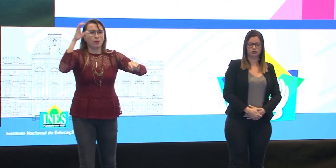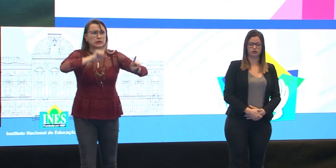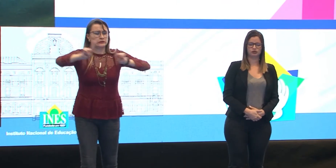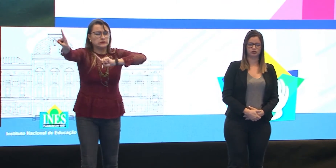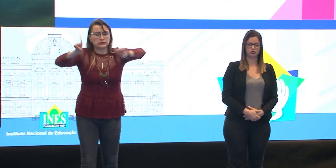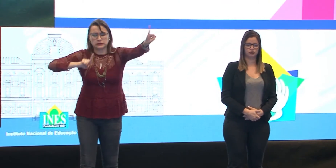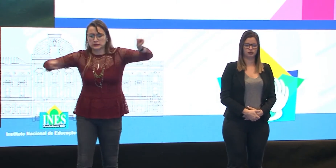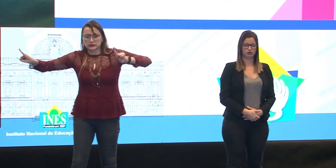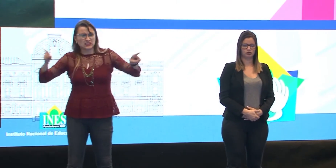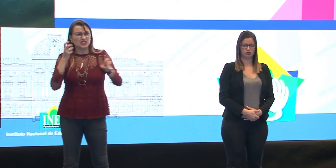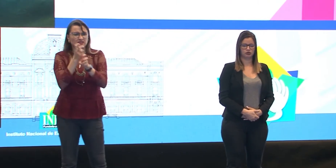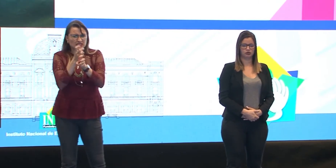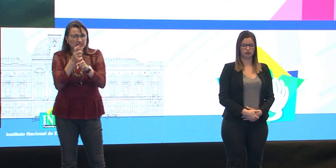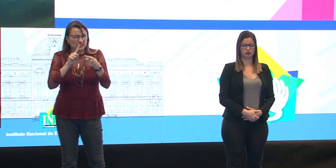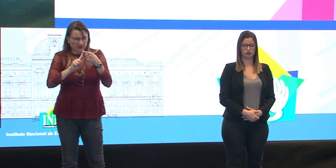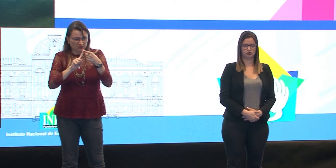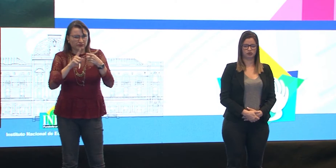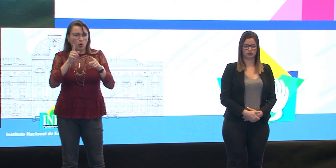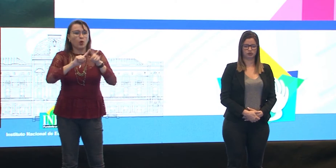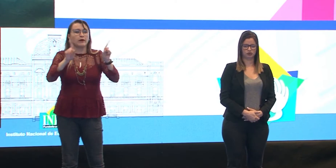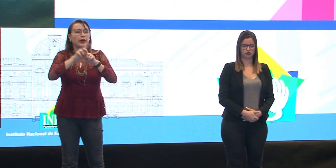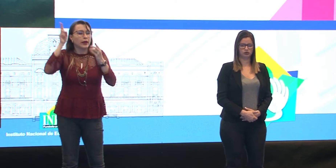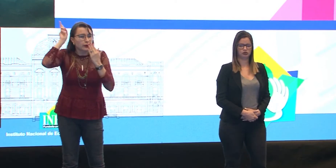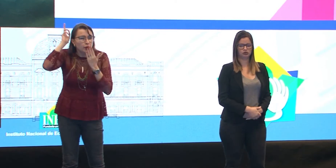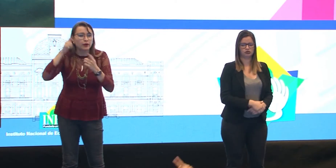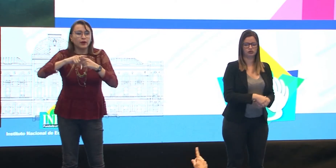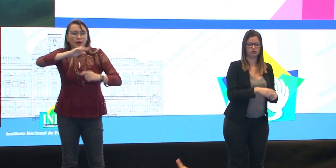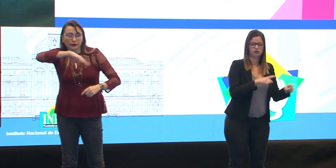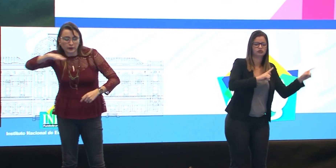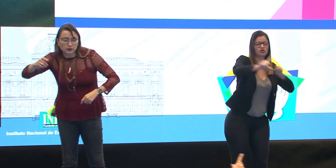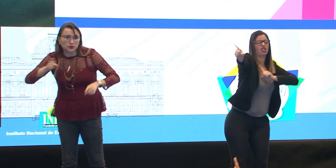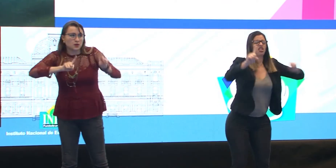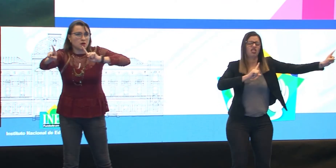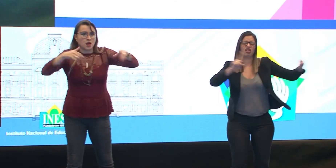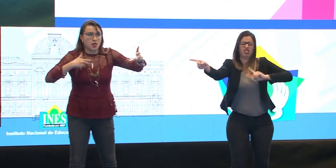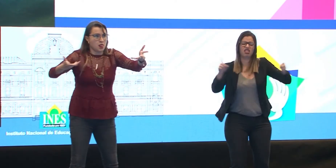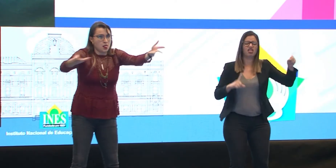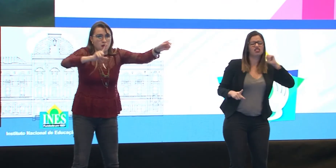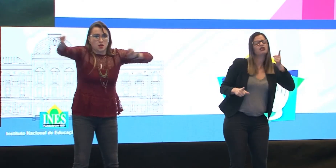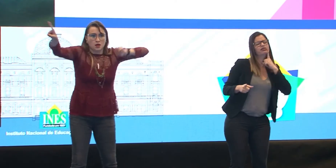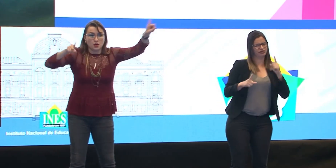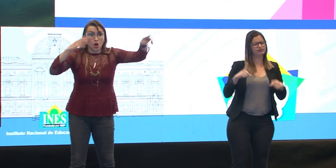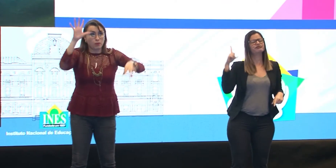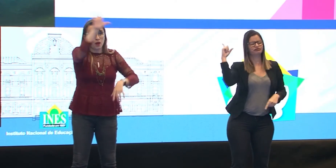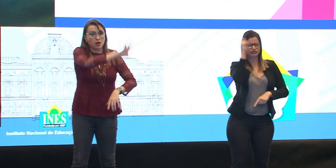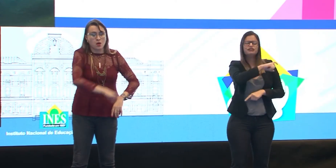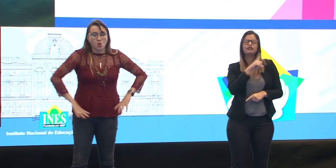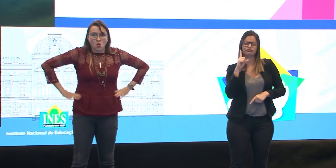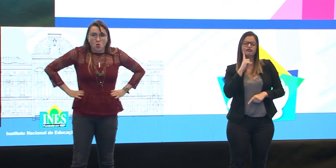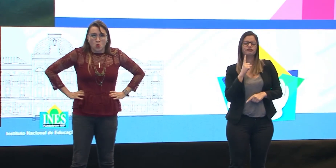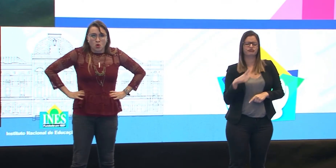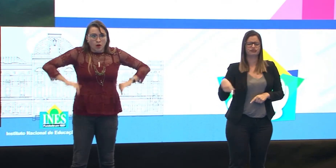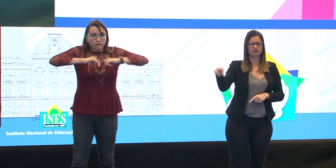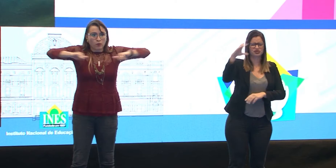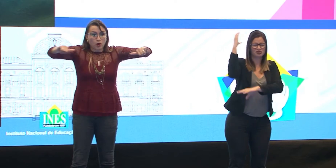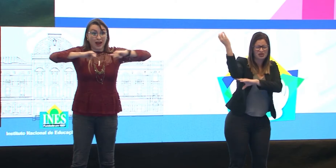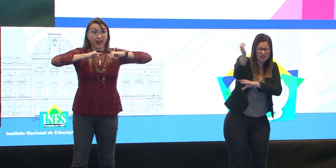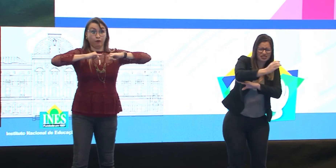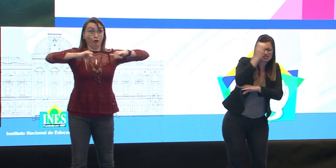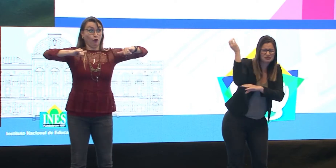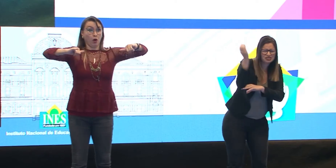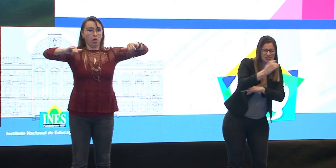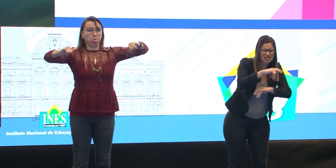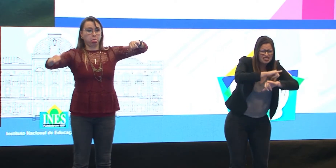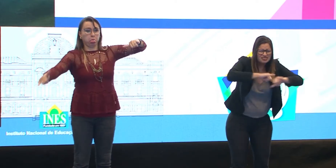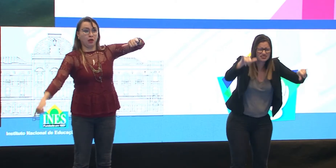traz muitos desafios. Porque esses problemas, como a questão das comunidades indígenas e outras questões, é